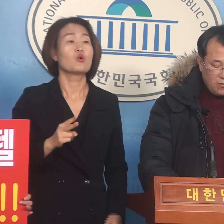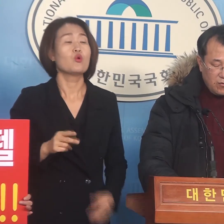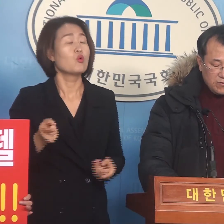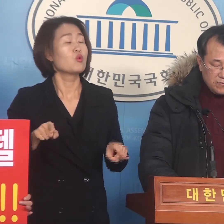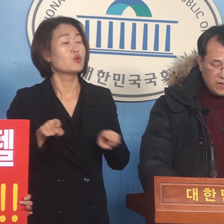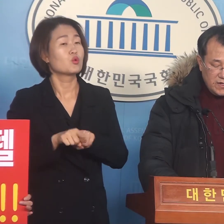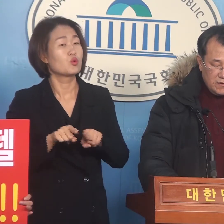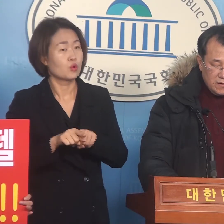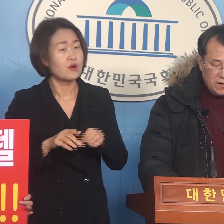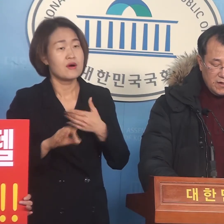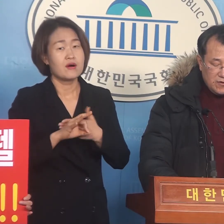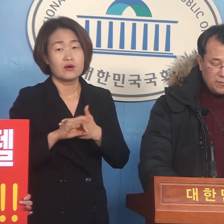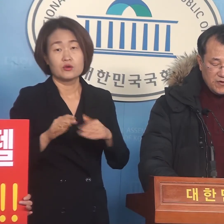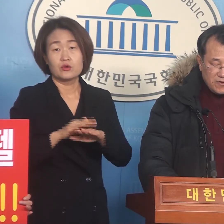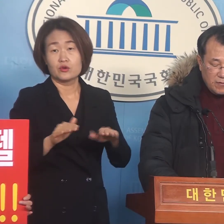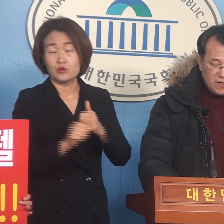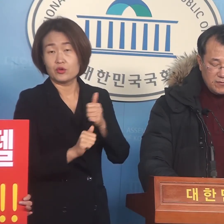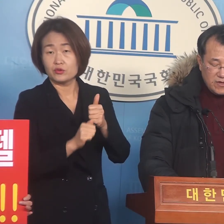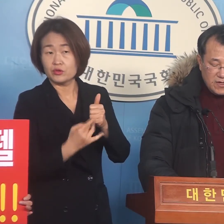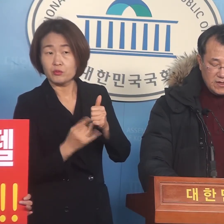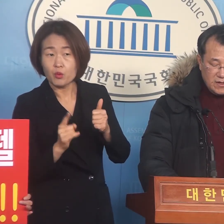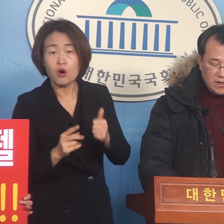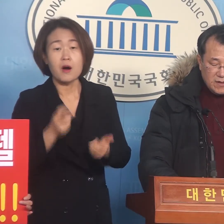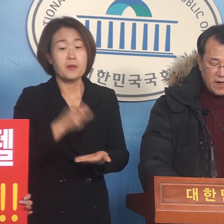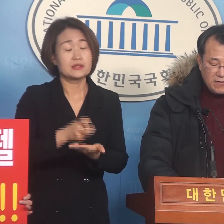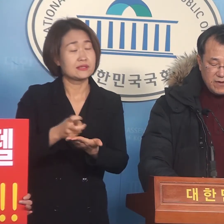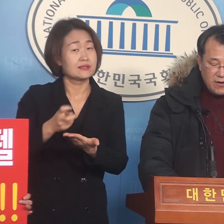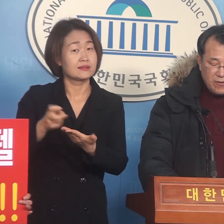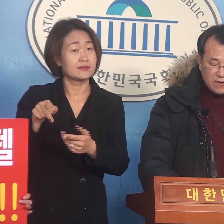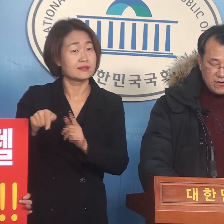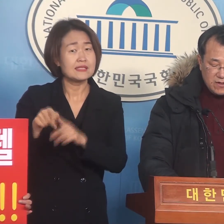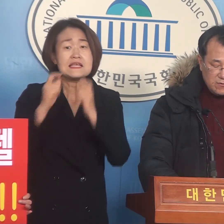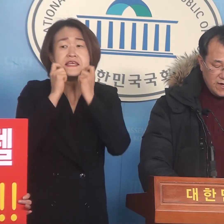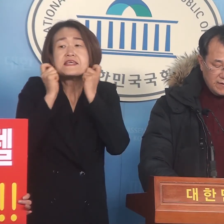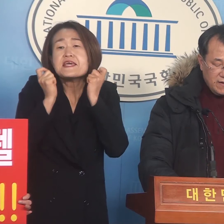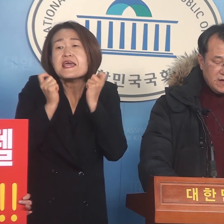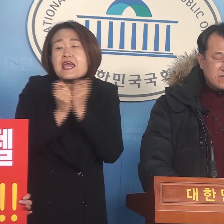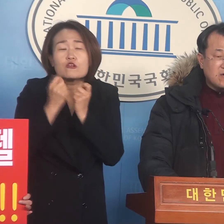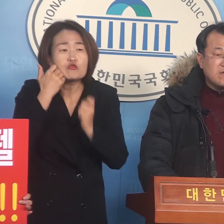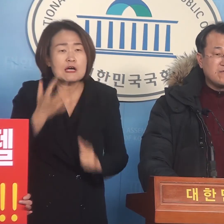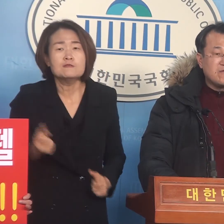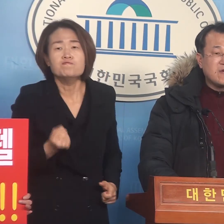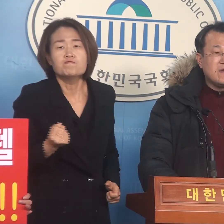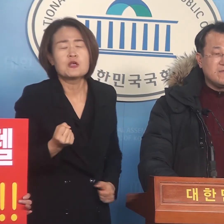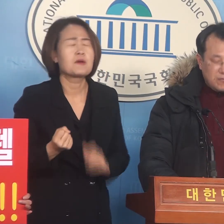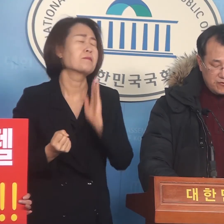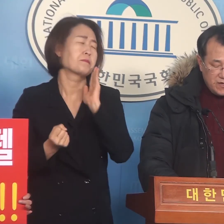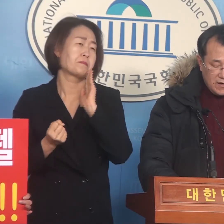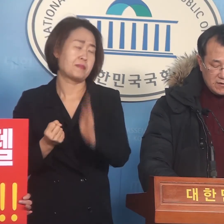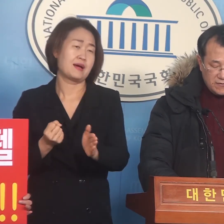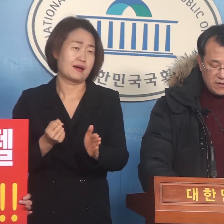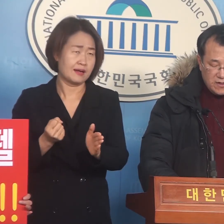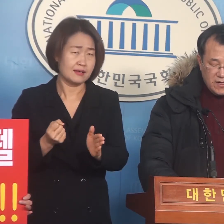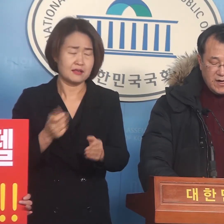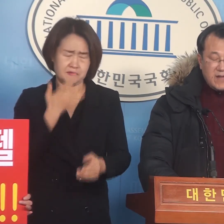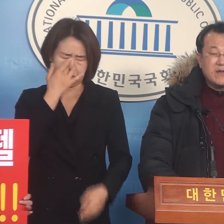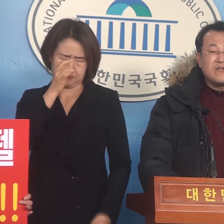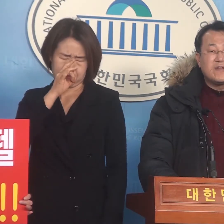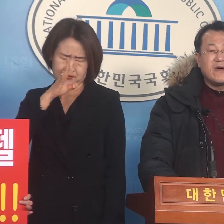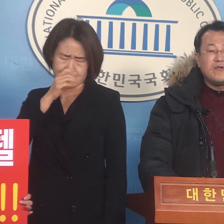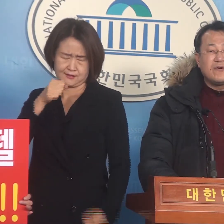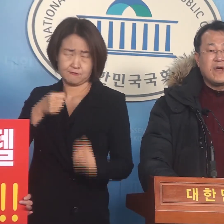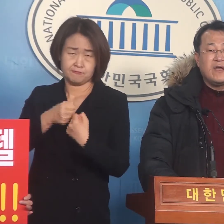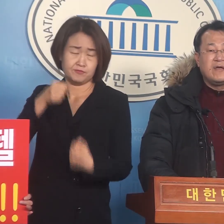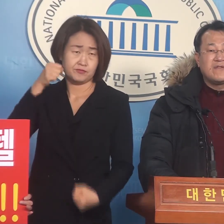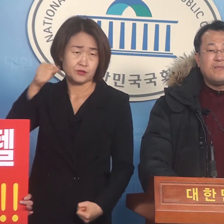공동비상대책위원회는 공공용지인 시외버스 터미널 부지의 개인 사유화 저지를 위한 정의로운 투쟁을 멈추지 않을 것을